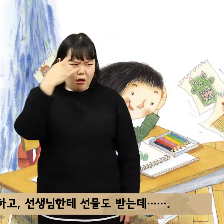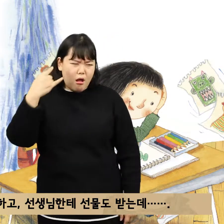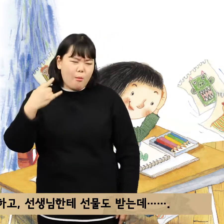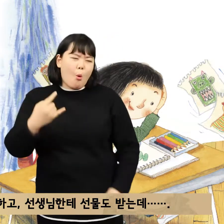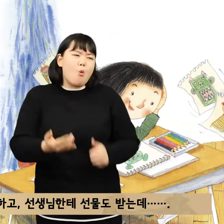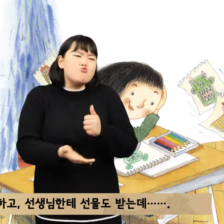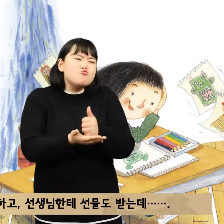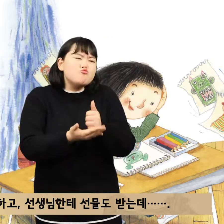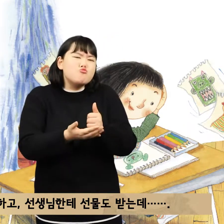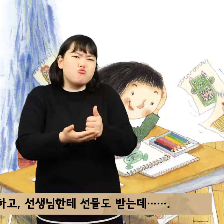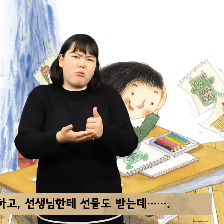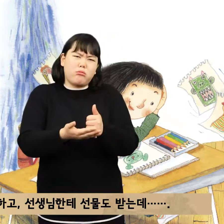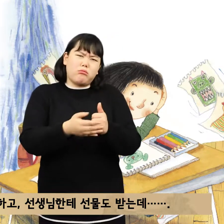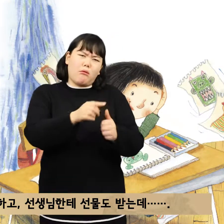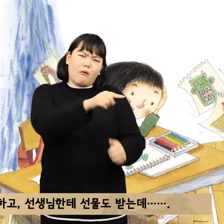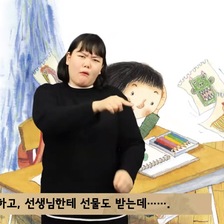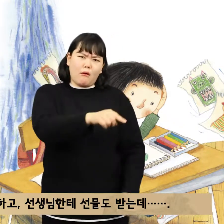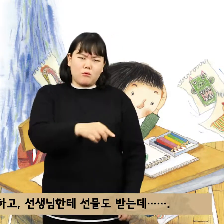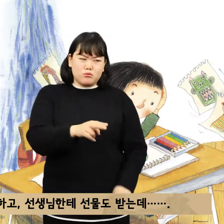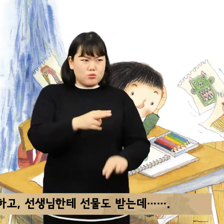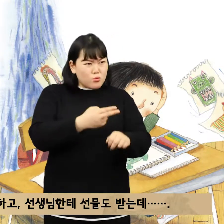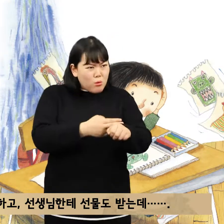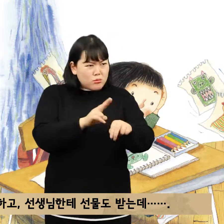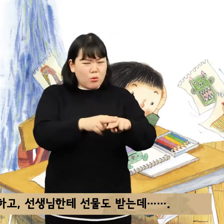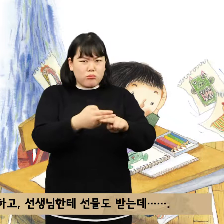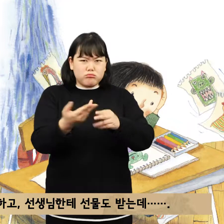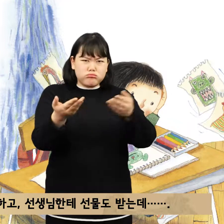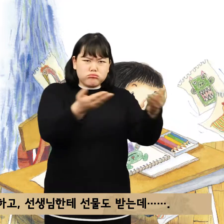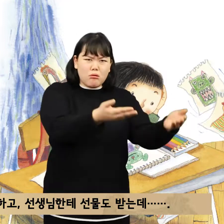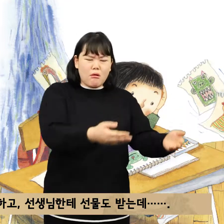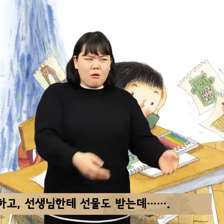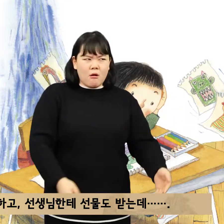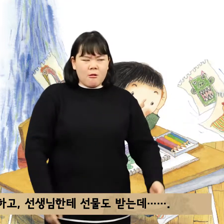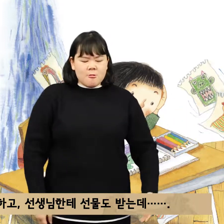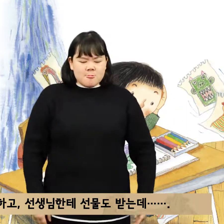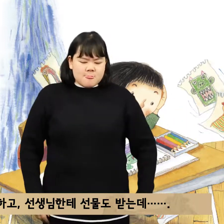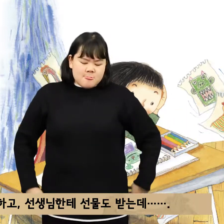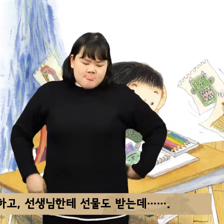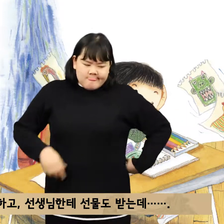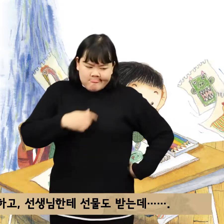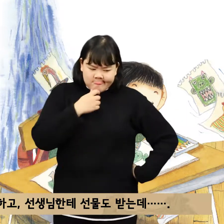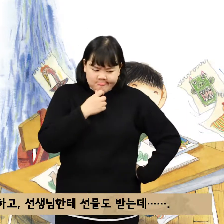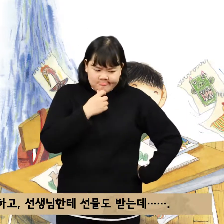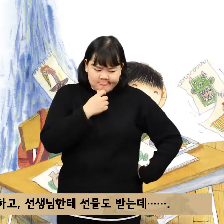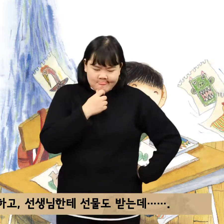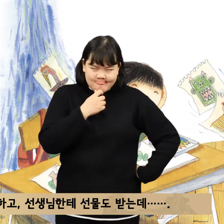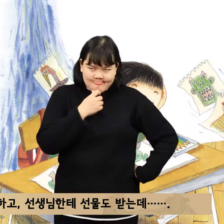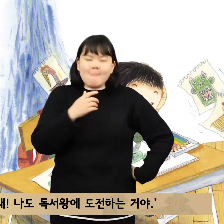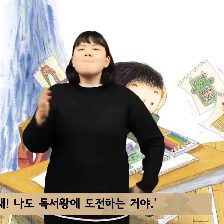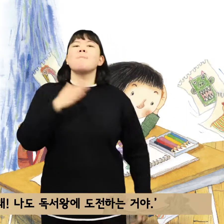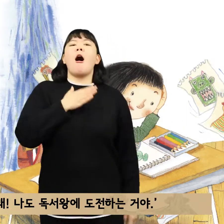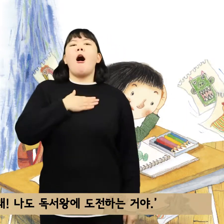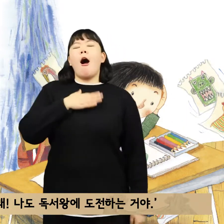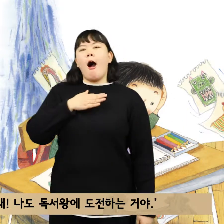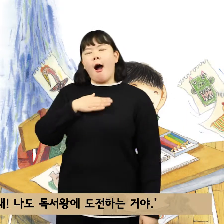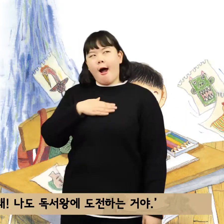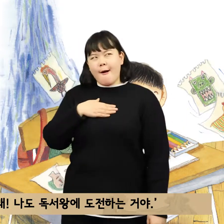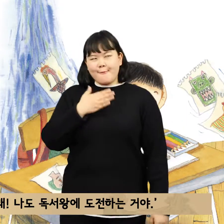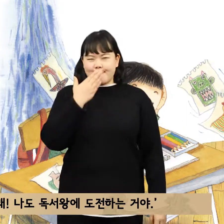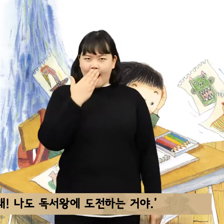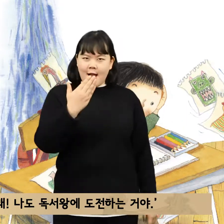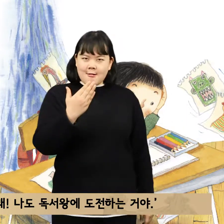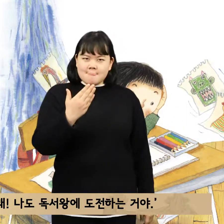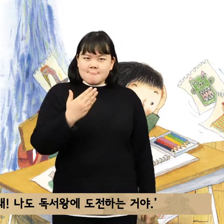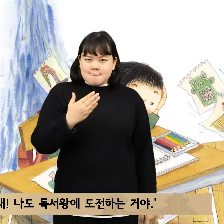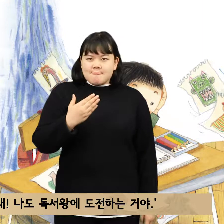엄마도 만날 재은이 칭찬하고 선생님한테 선물도 받는데 나라고